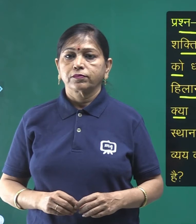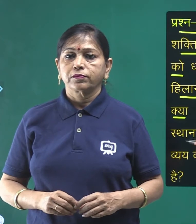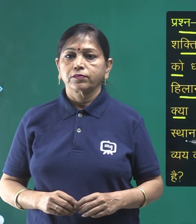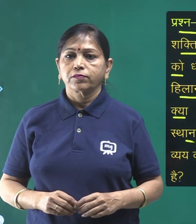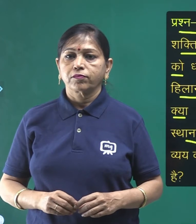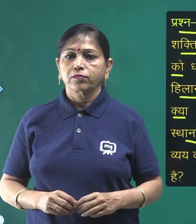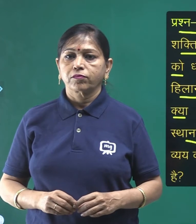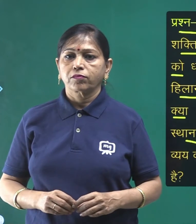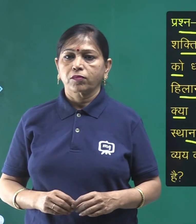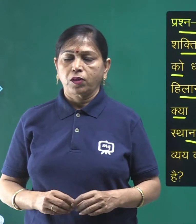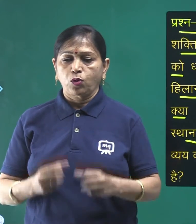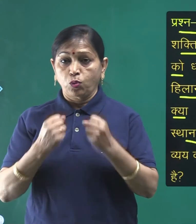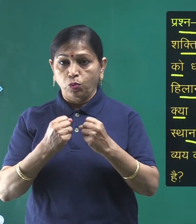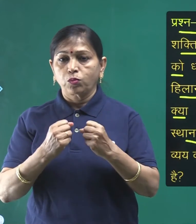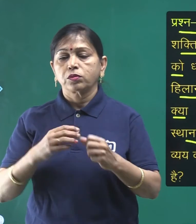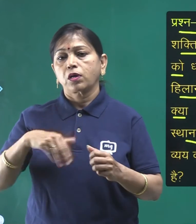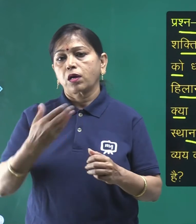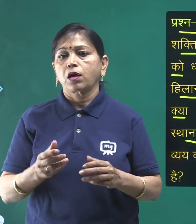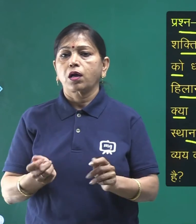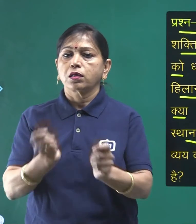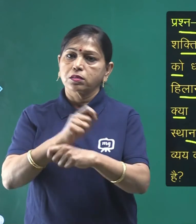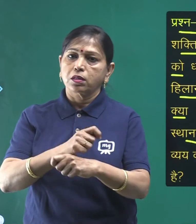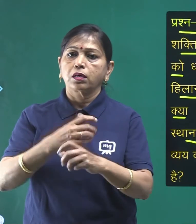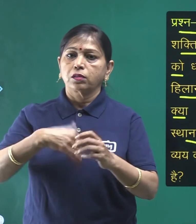ऊर्जा का स्थानांतरण होता है?